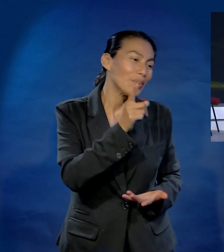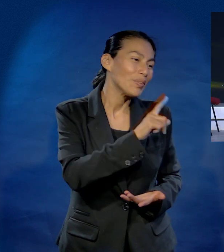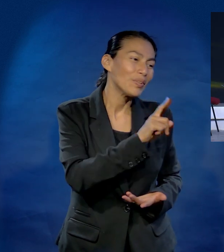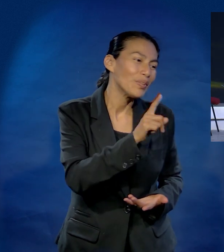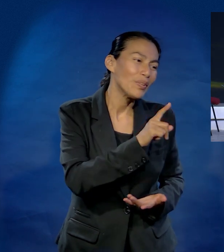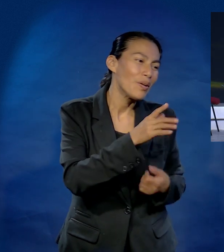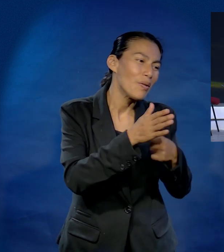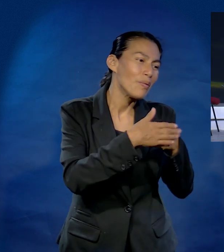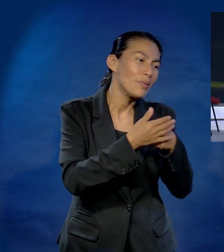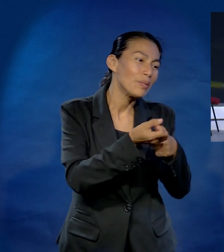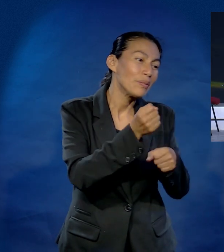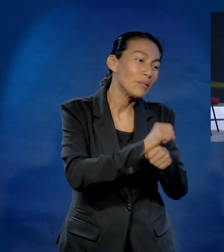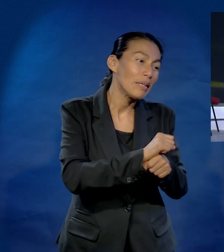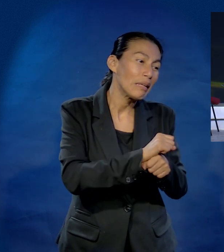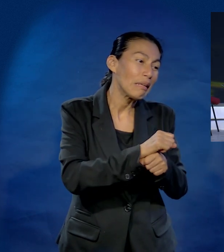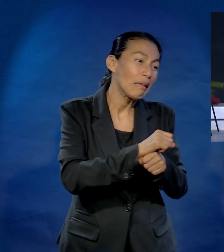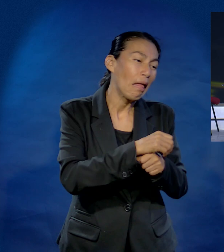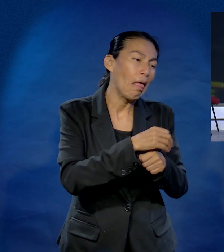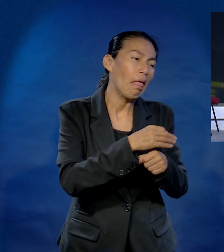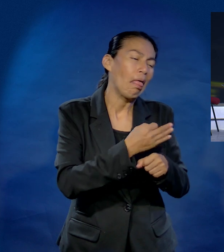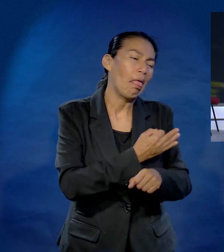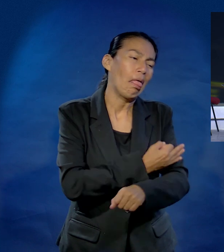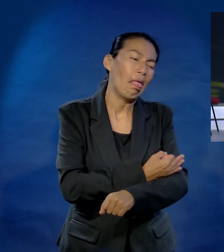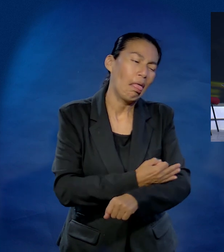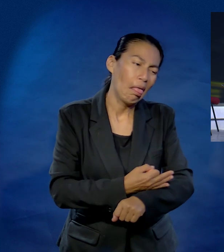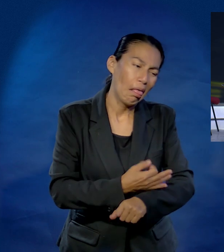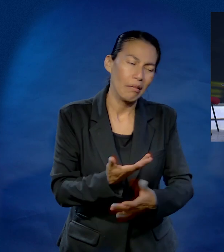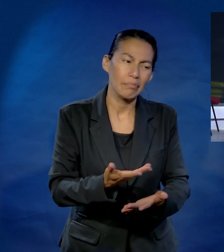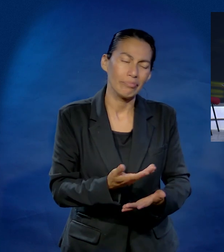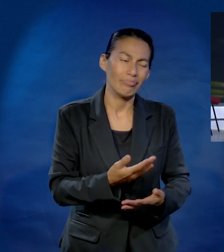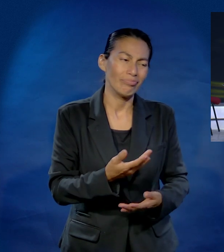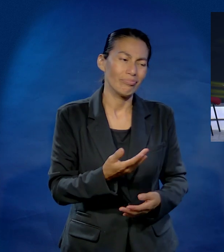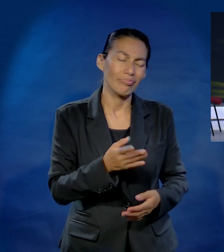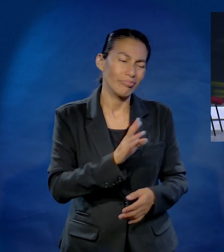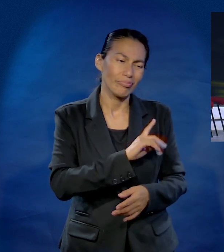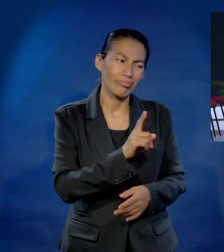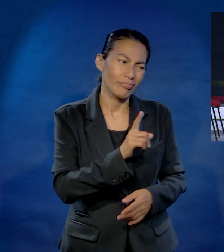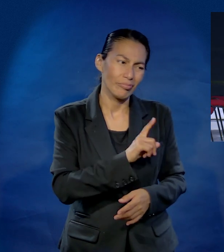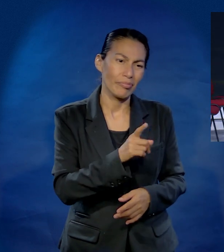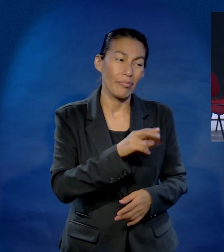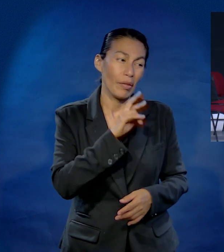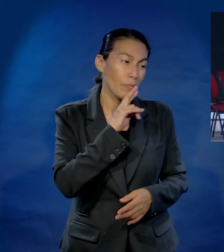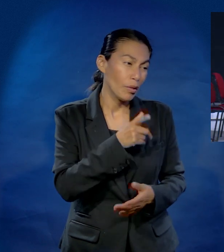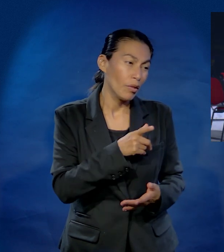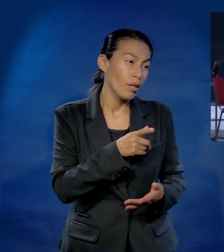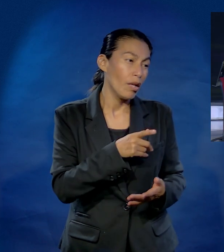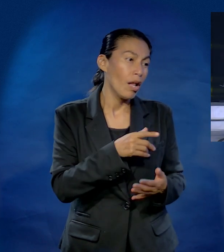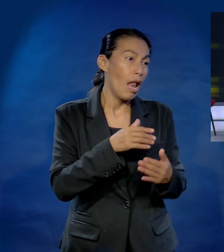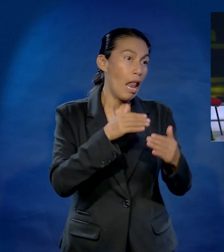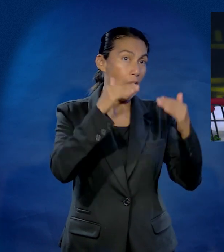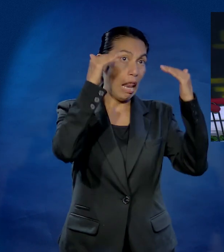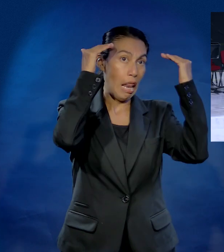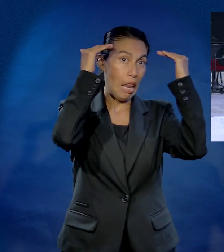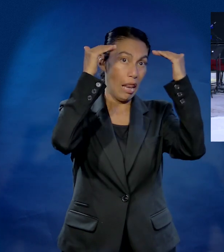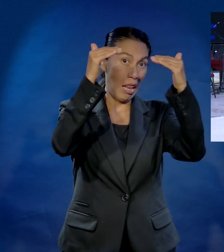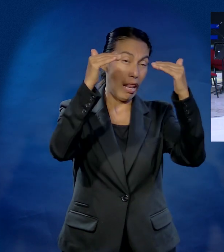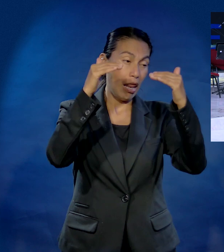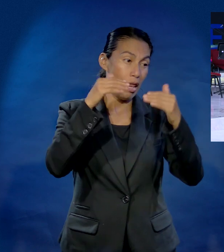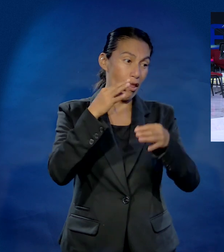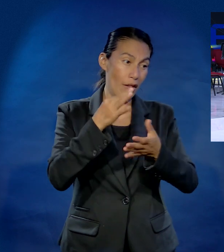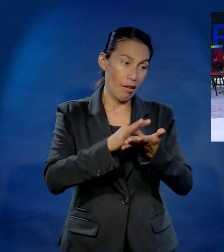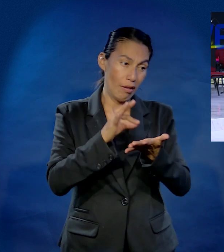ya la próxima semana regreso, déjeme regresar y lo analizamos en la junta. El hermano Violante, un hombre de visión, me dice,